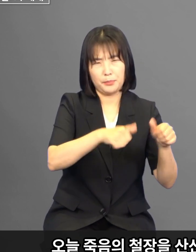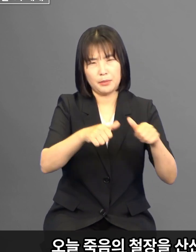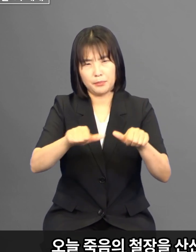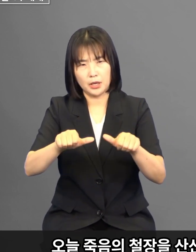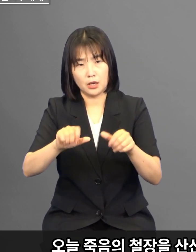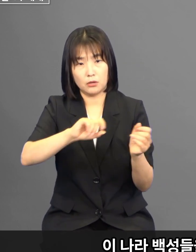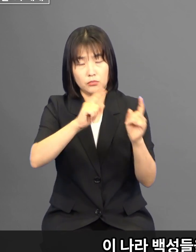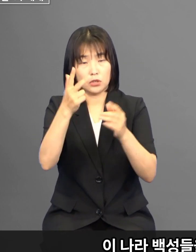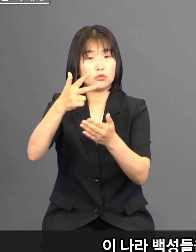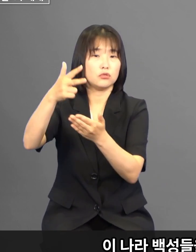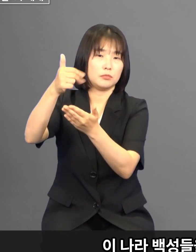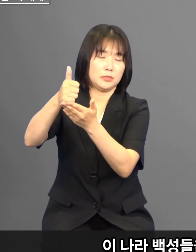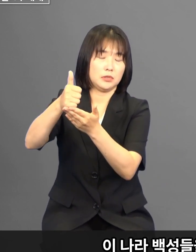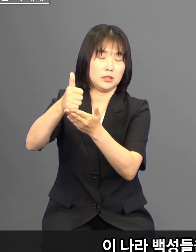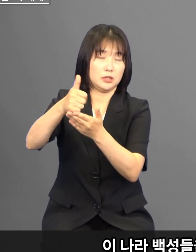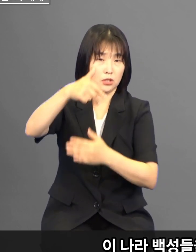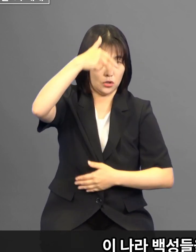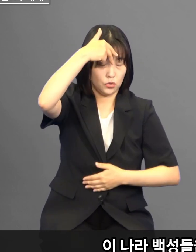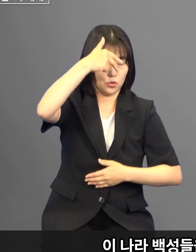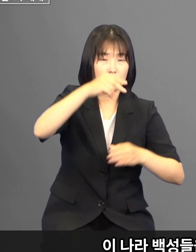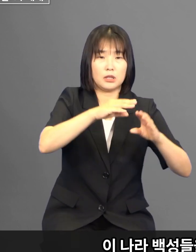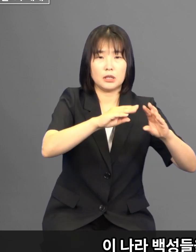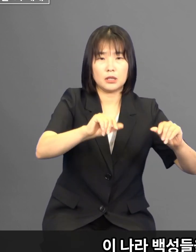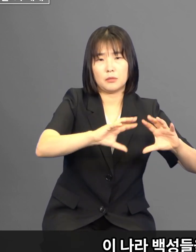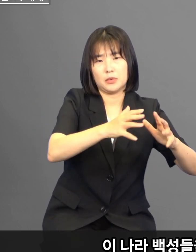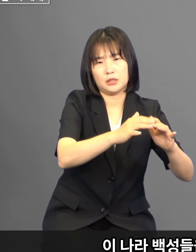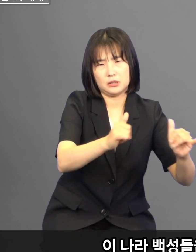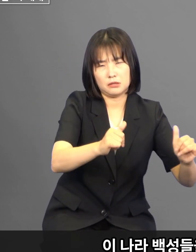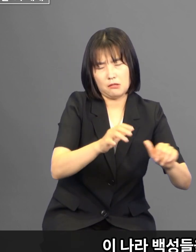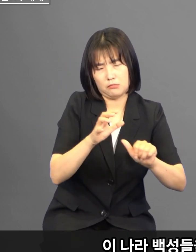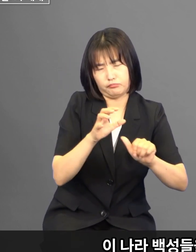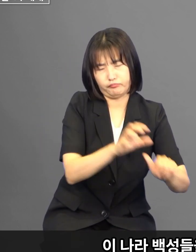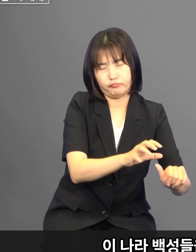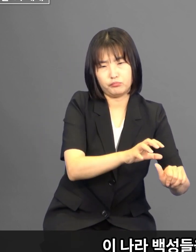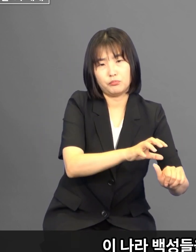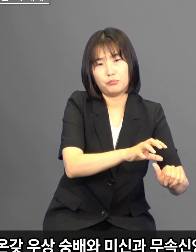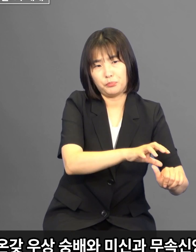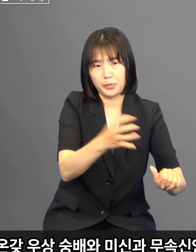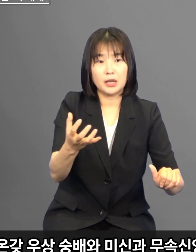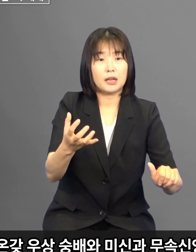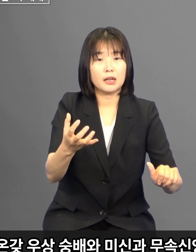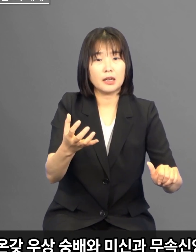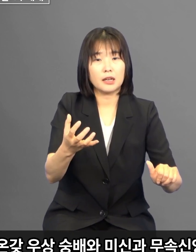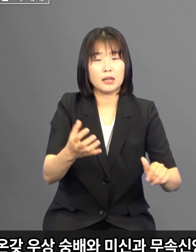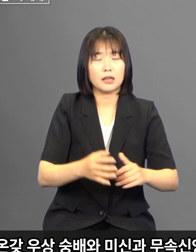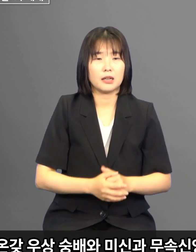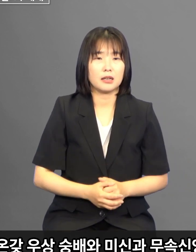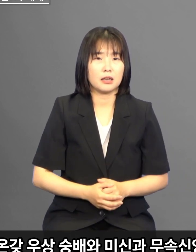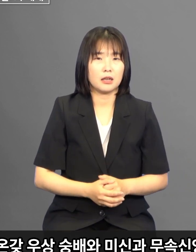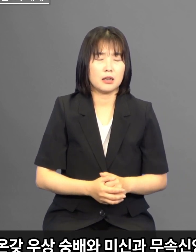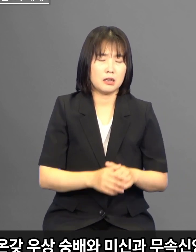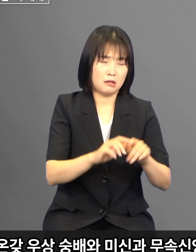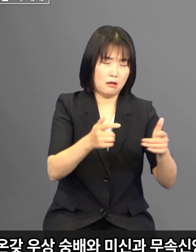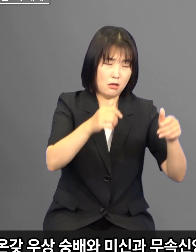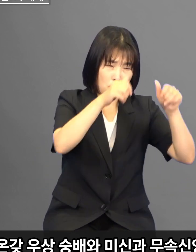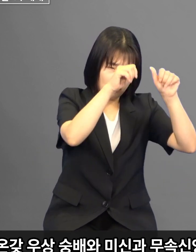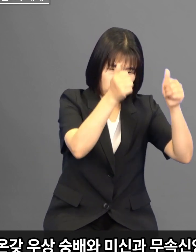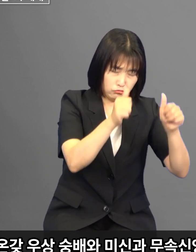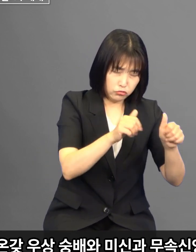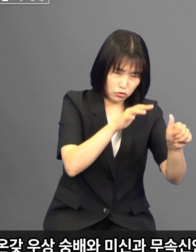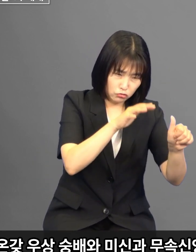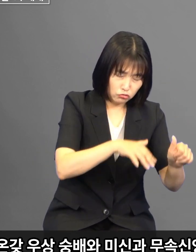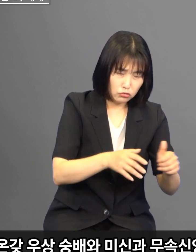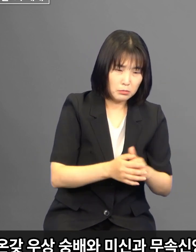부활하신 주님께서 이 나라 백성들을 얽어맨 결박을 끊으시고 온갖 우상 숭배와 미신과